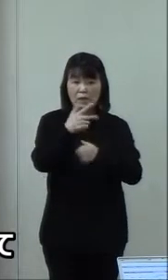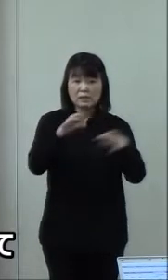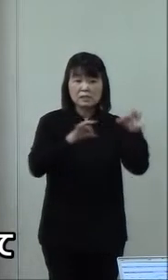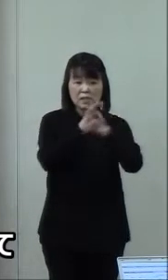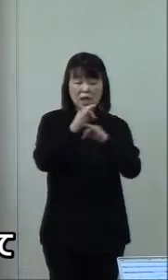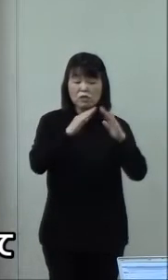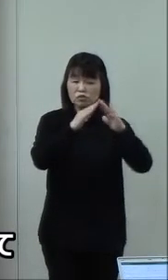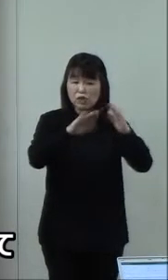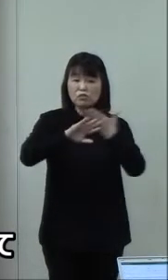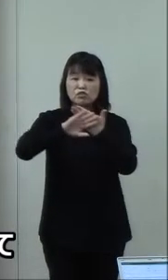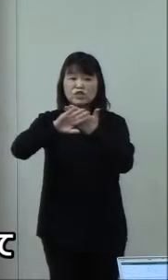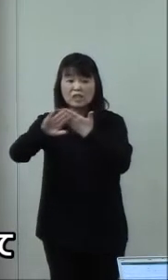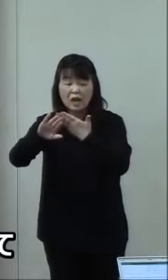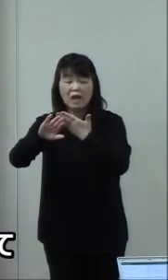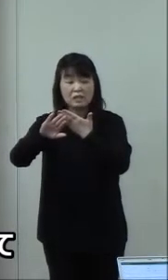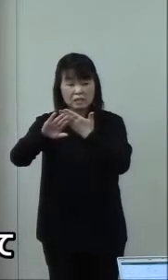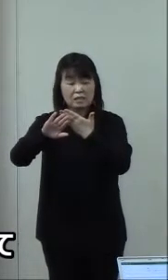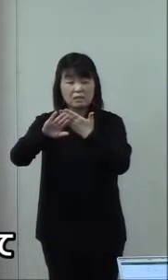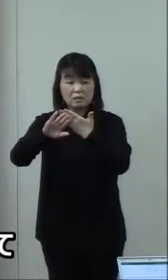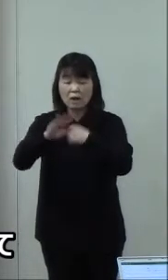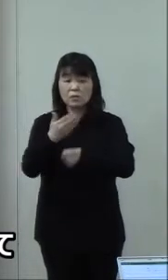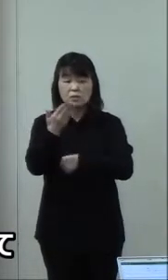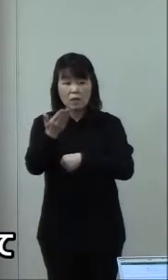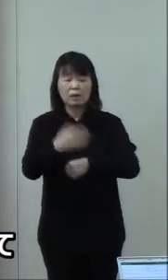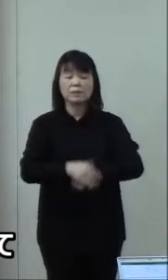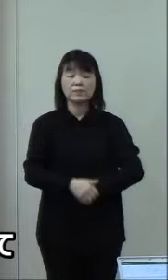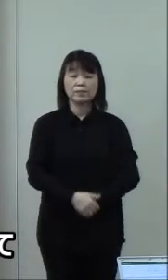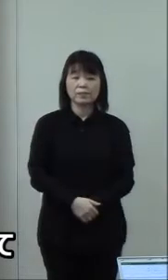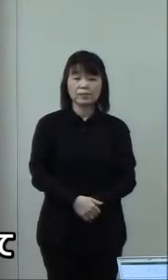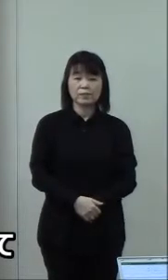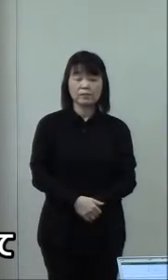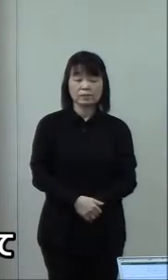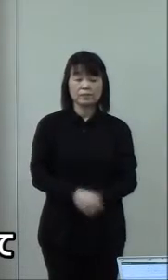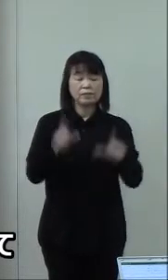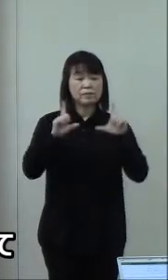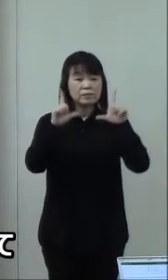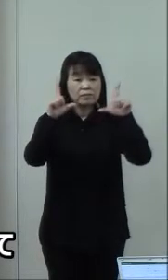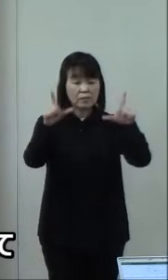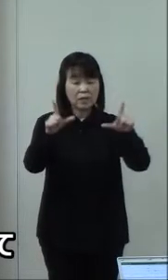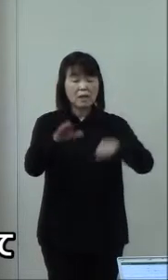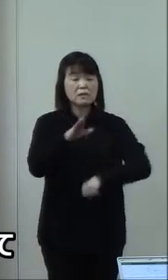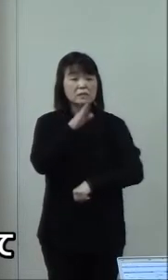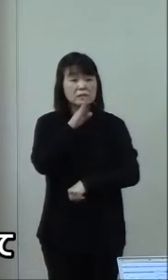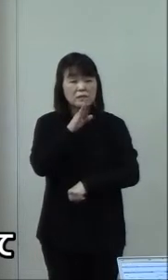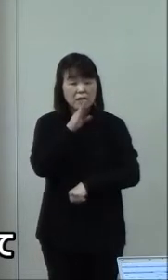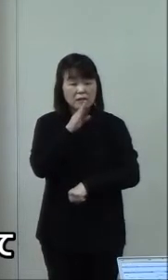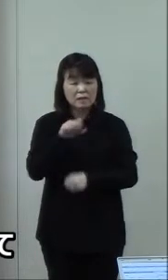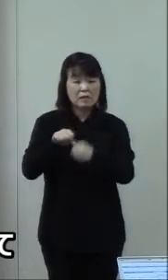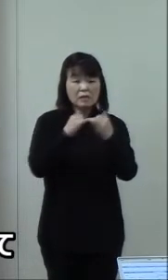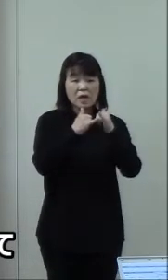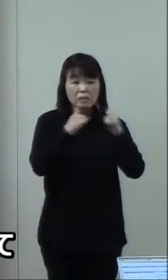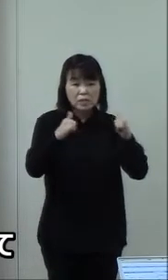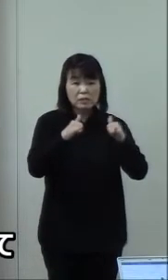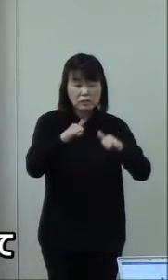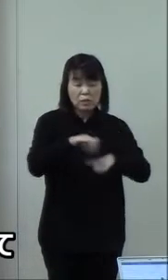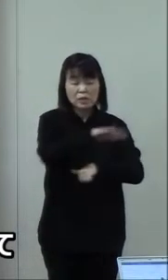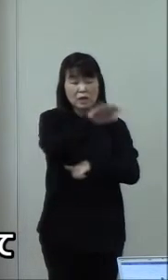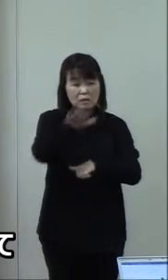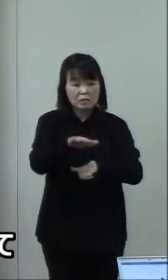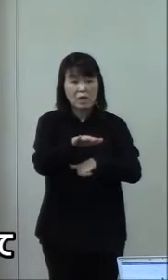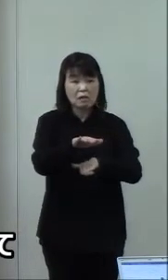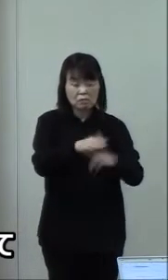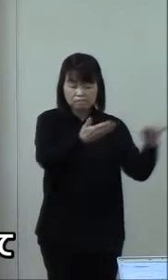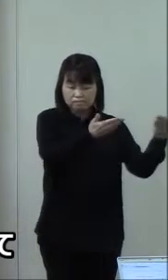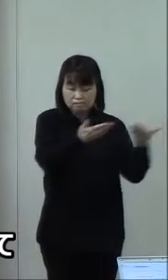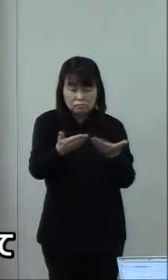でいいの か、実際に受け入れる段になれば何が必要であるとか、そういう